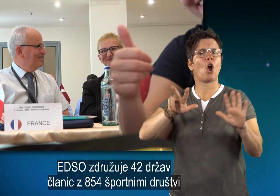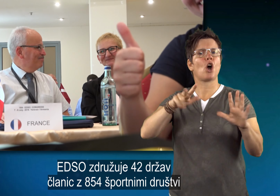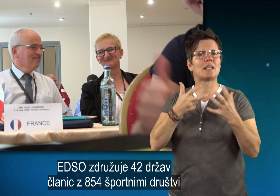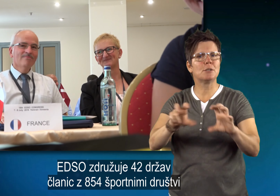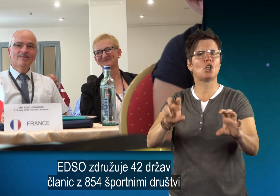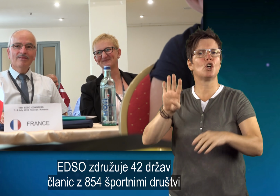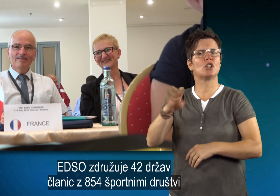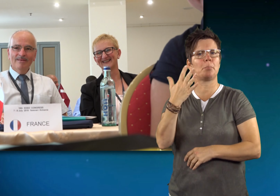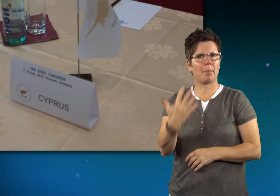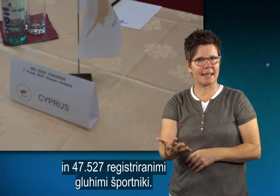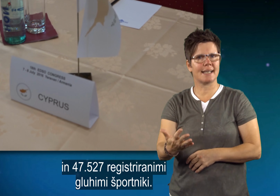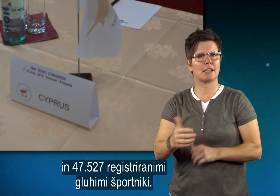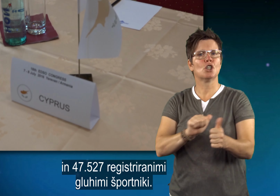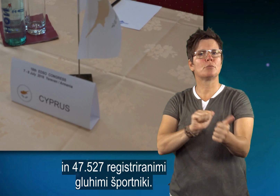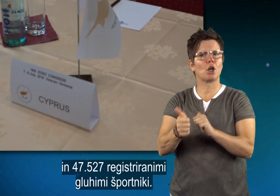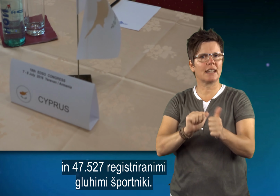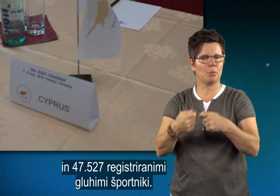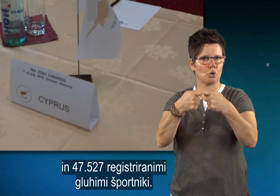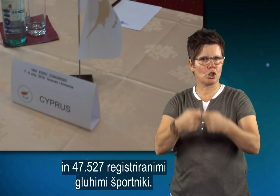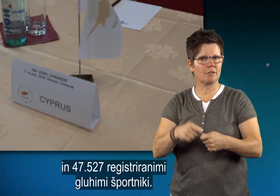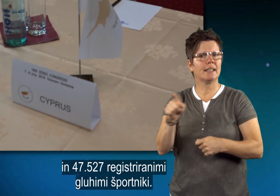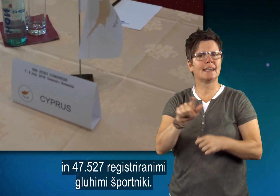854 športnimi društvi in